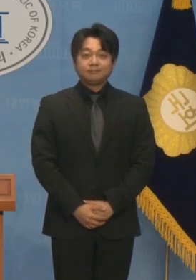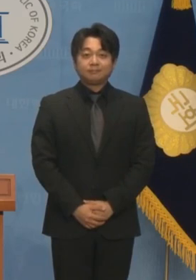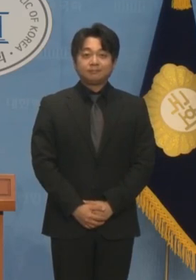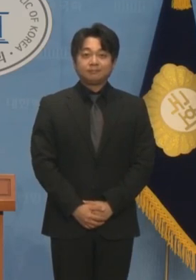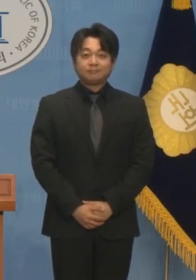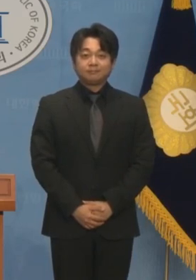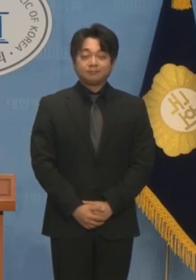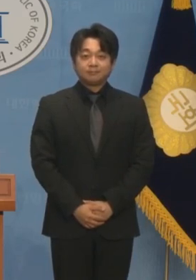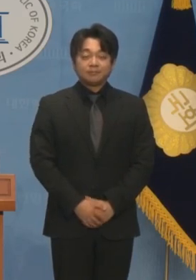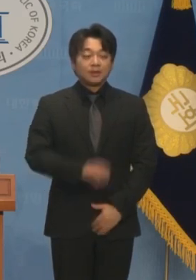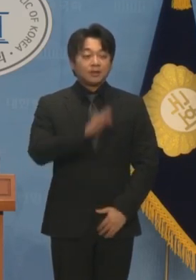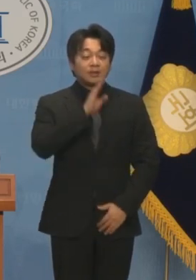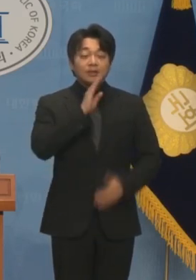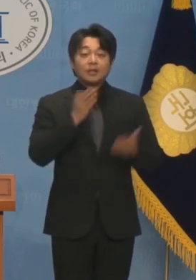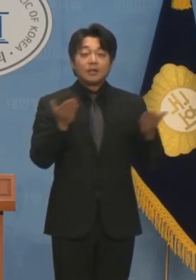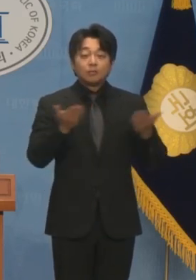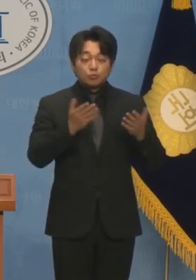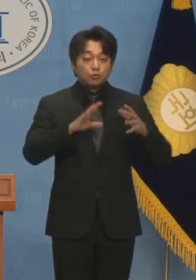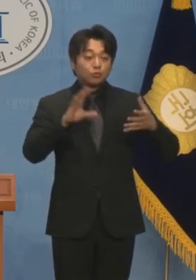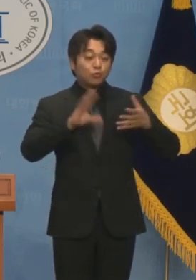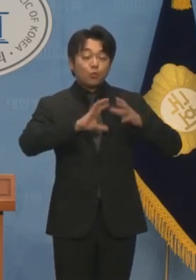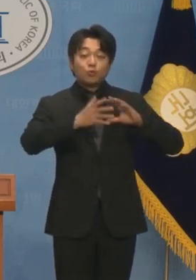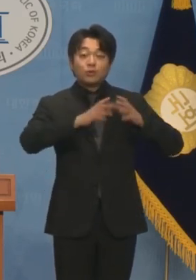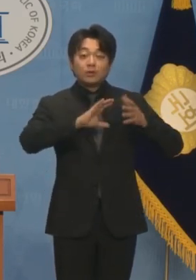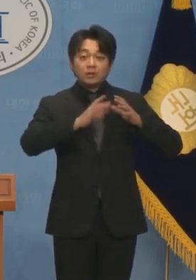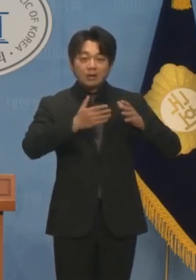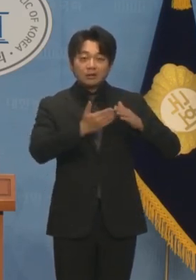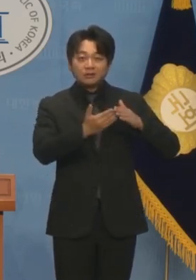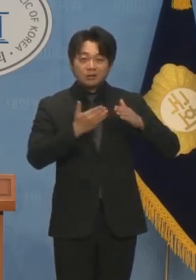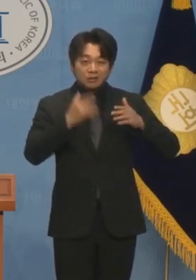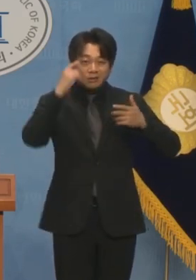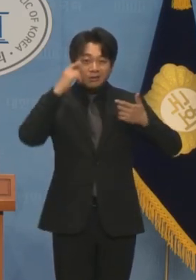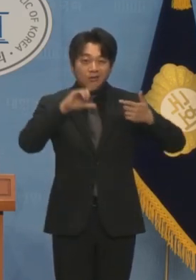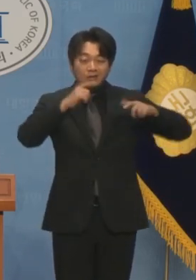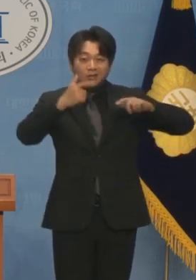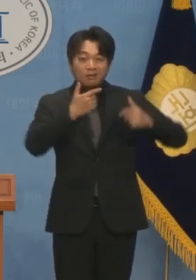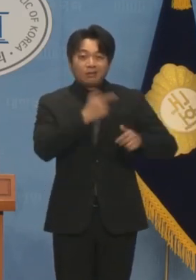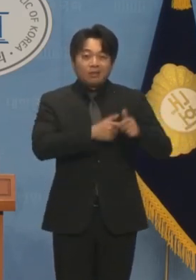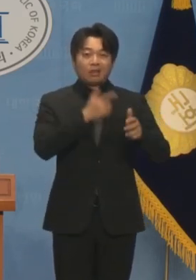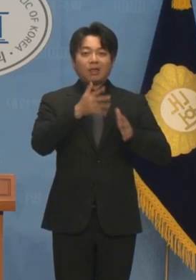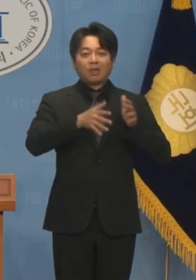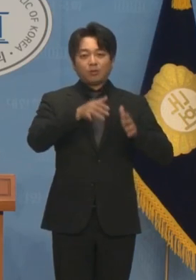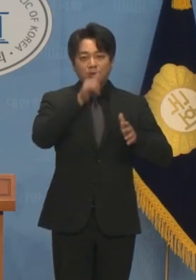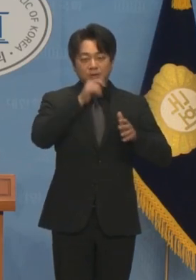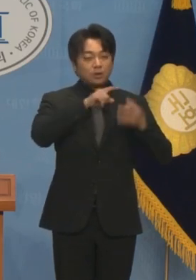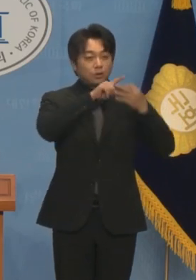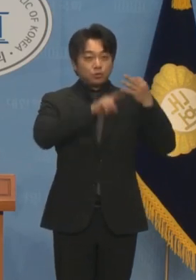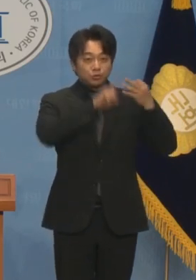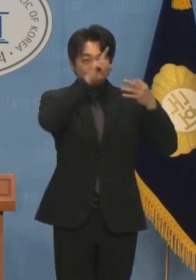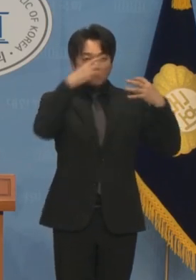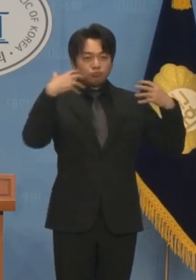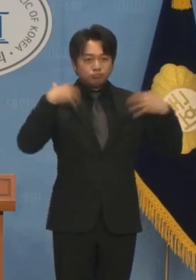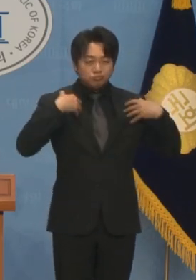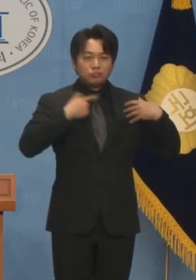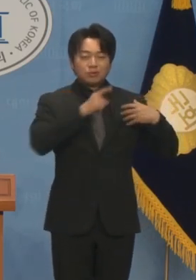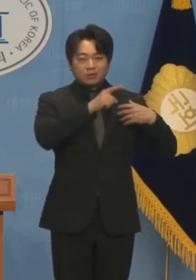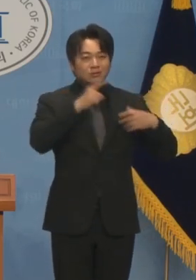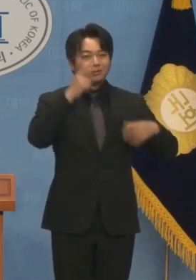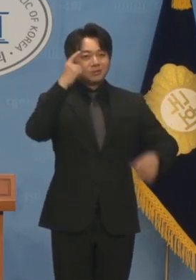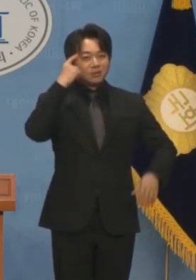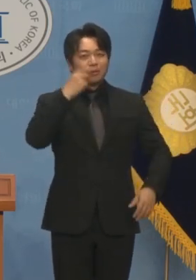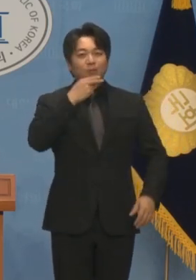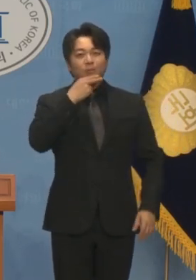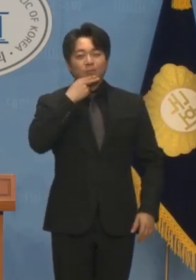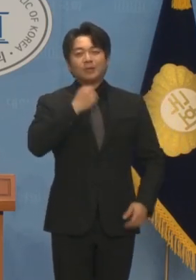실무 논의부터 삐걱거리는 영수회담, 대통령실의 안일함과 무능에 답답합니다.